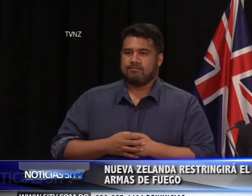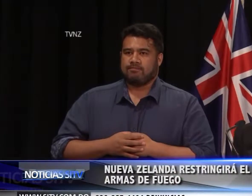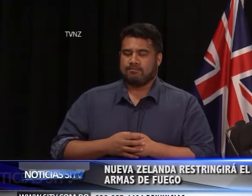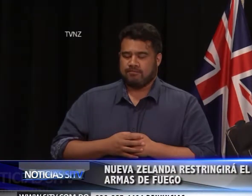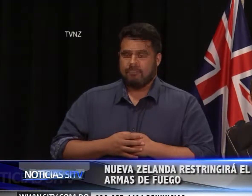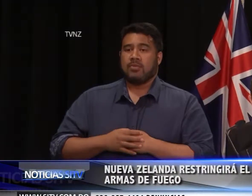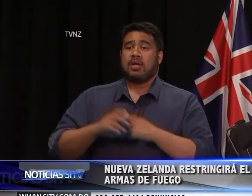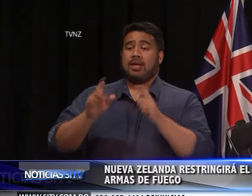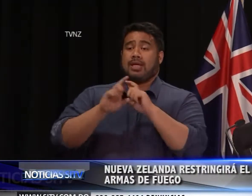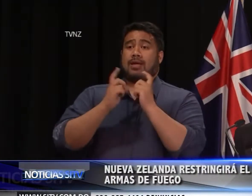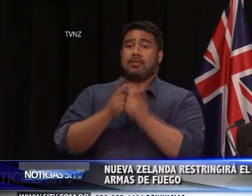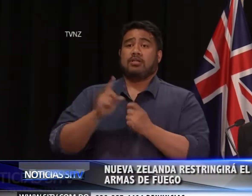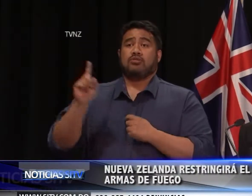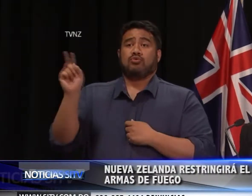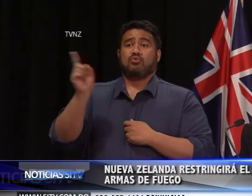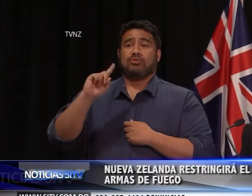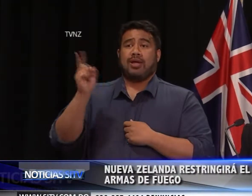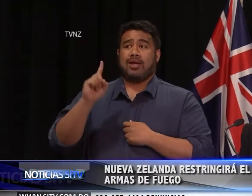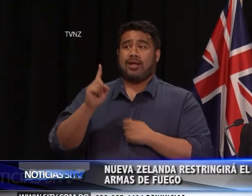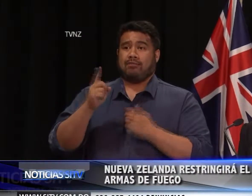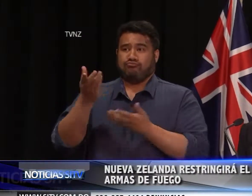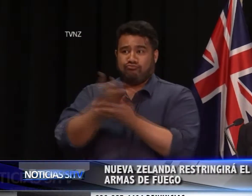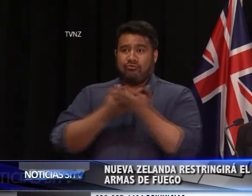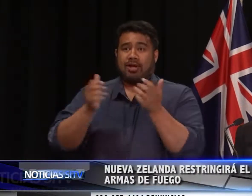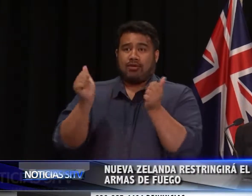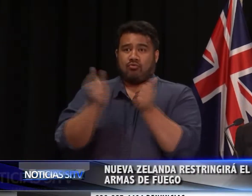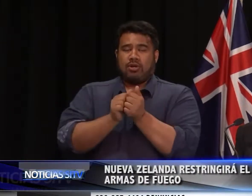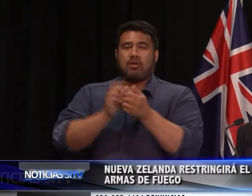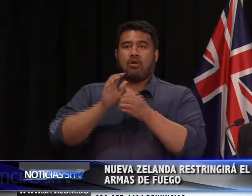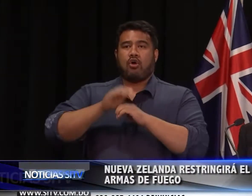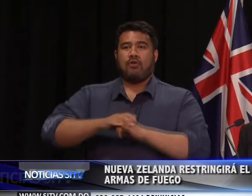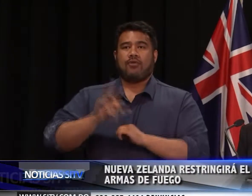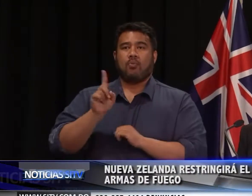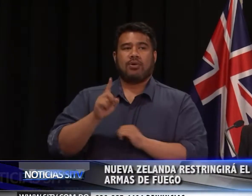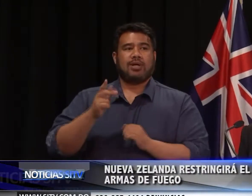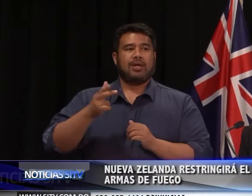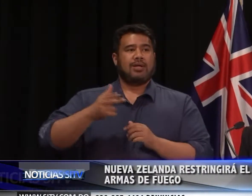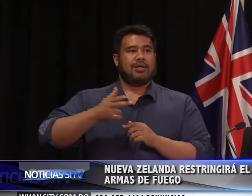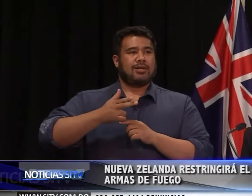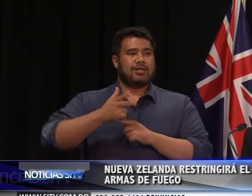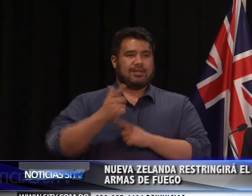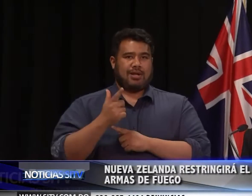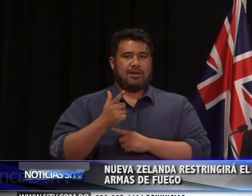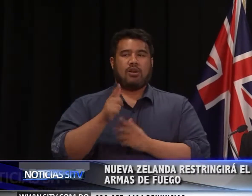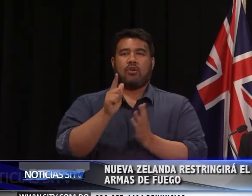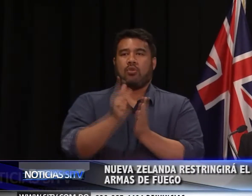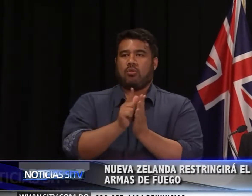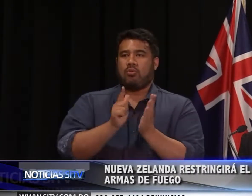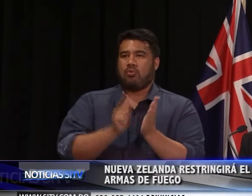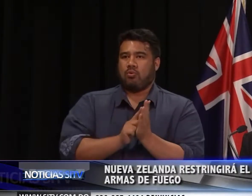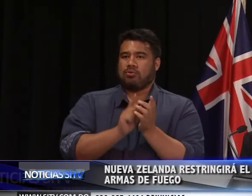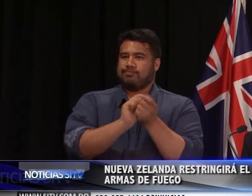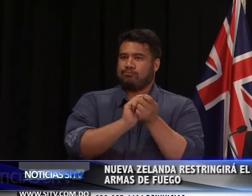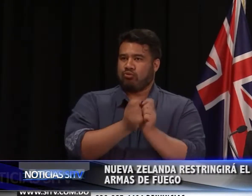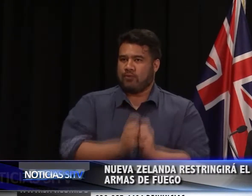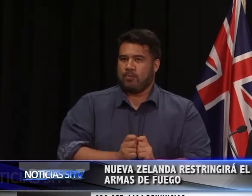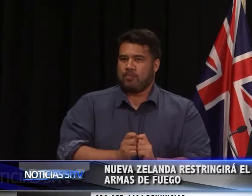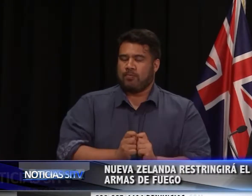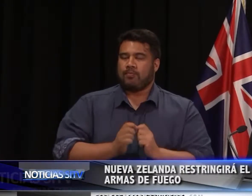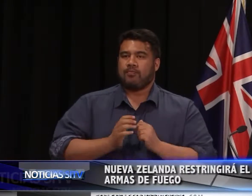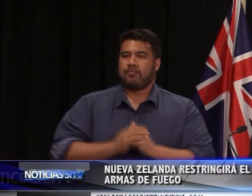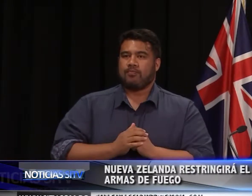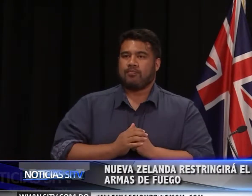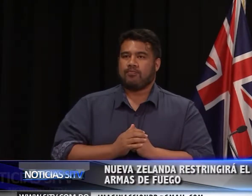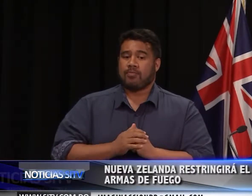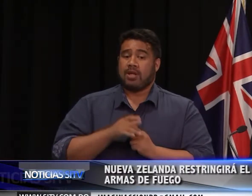cabinet today made in. Nueva Zelanda anunció el lunes un endurecimiento de la legislación de venta de armas tras la matanza de